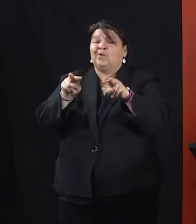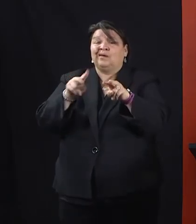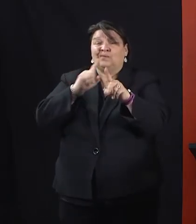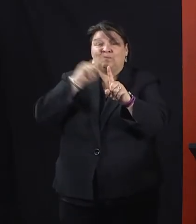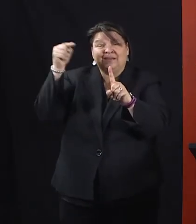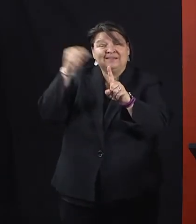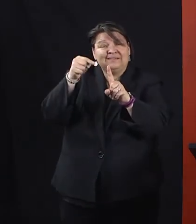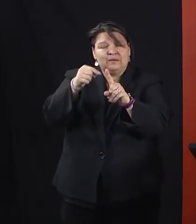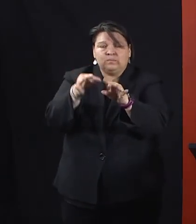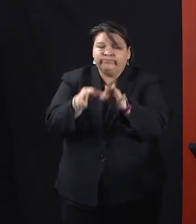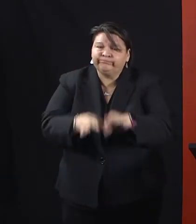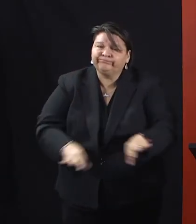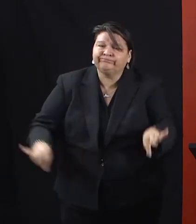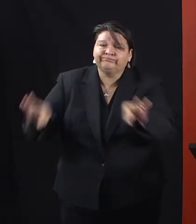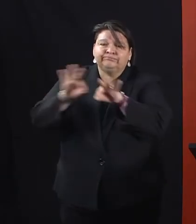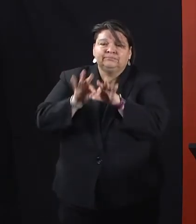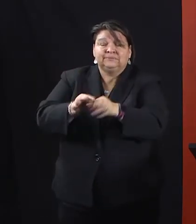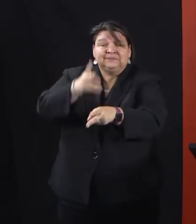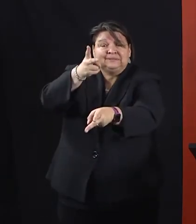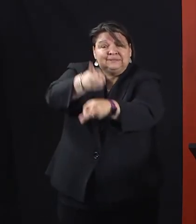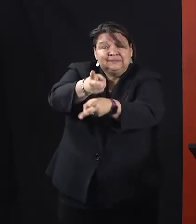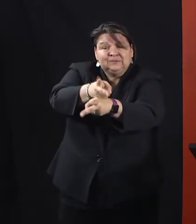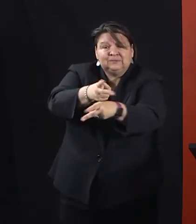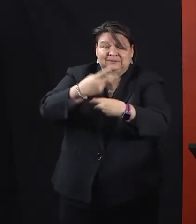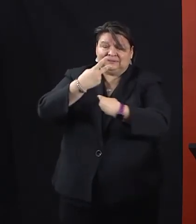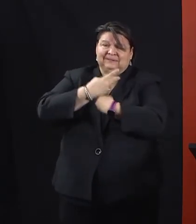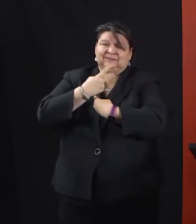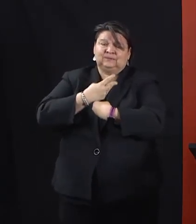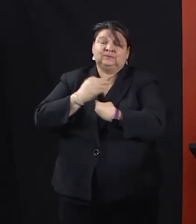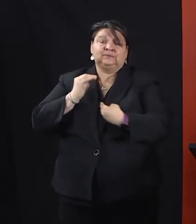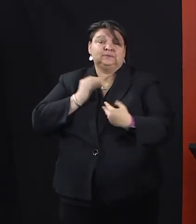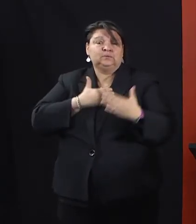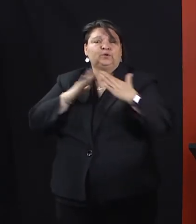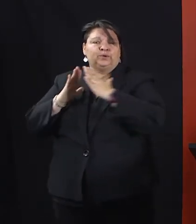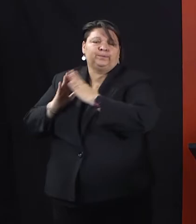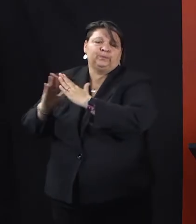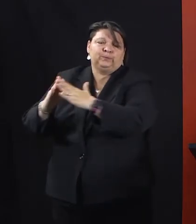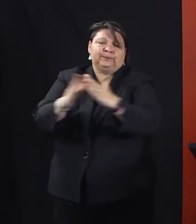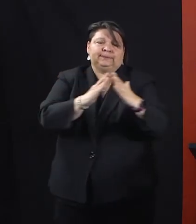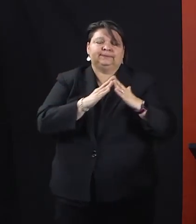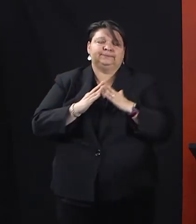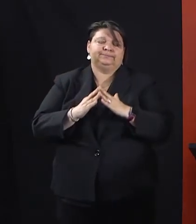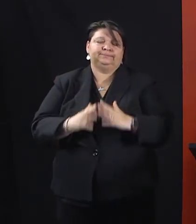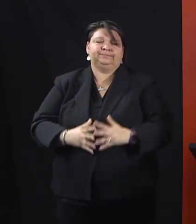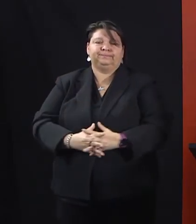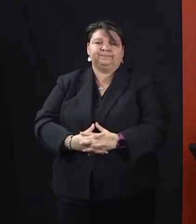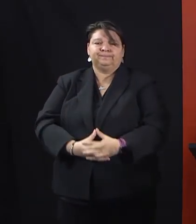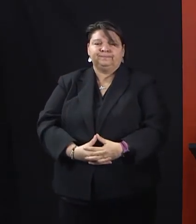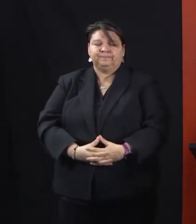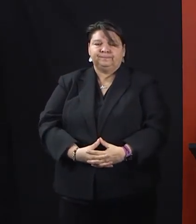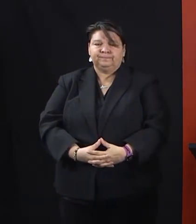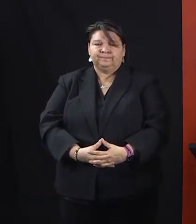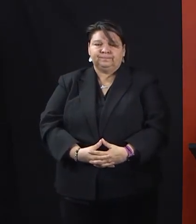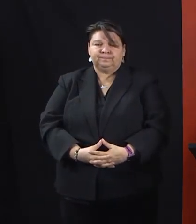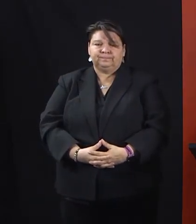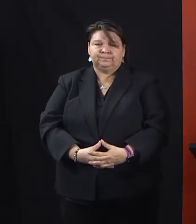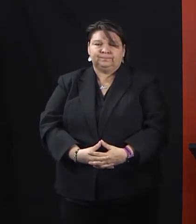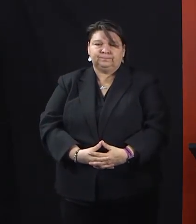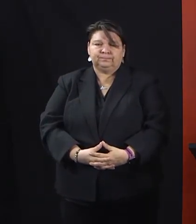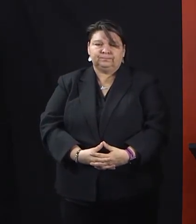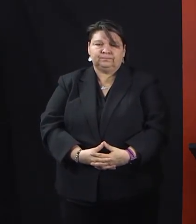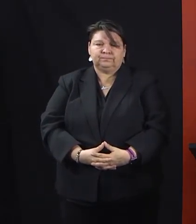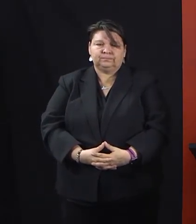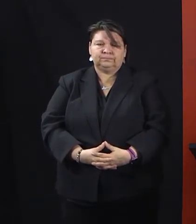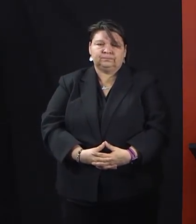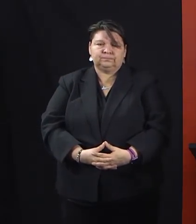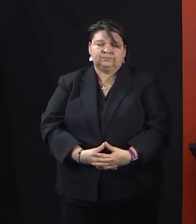community safe. Y así como muchos de ustedes, también nosotros, en este caso la alcaldesa, el área espiritual